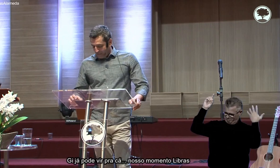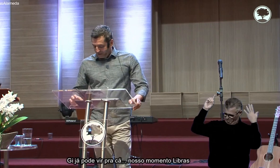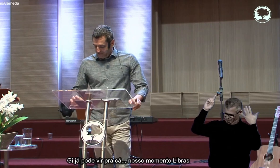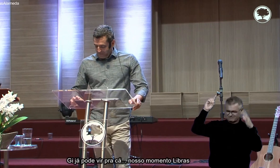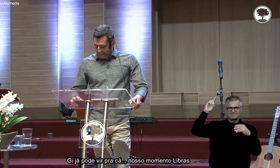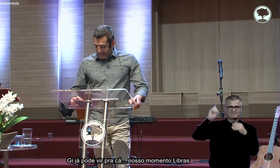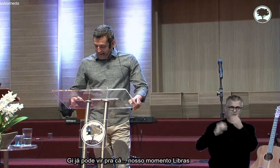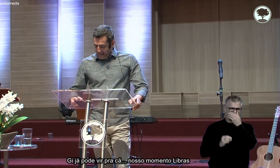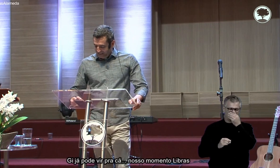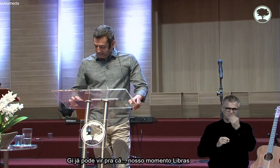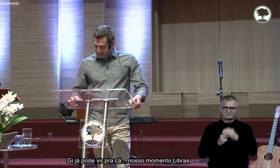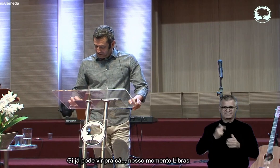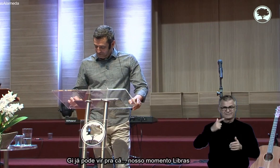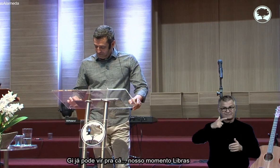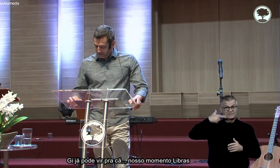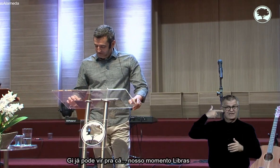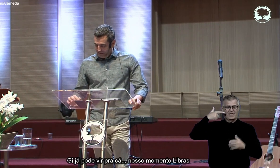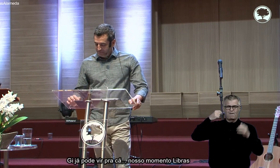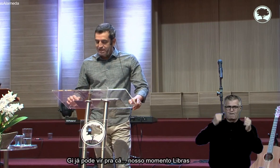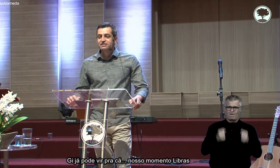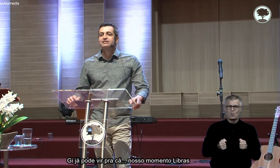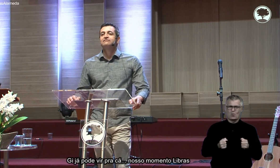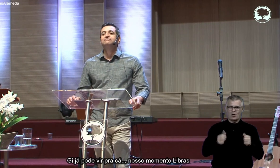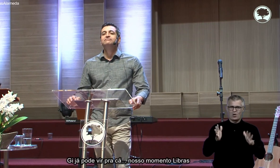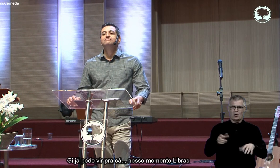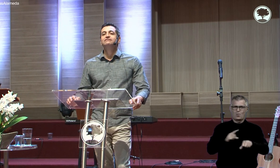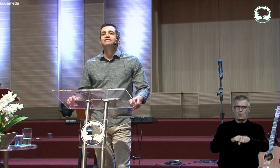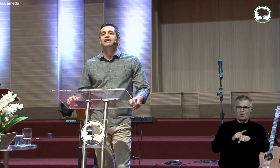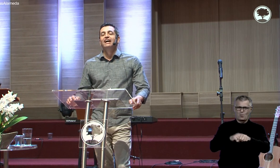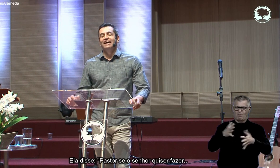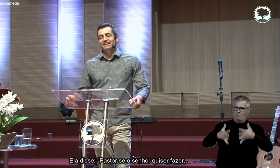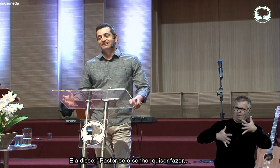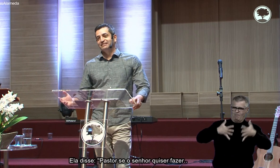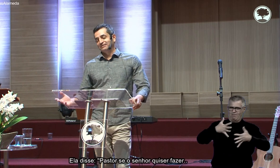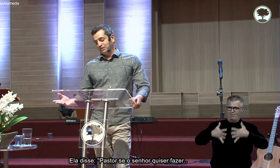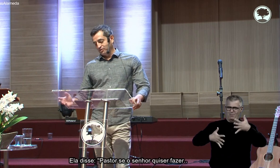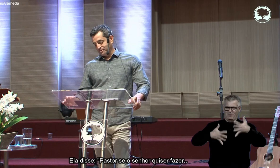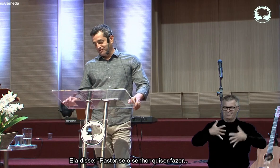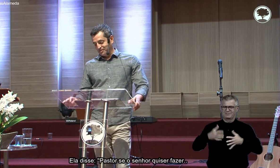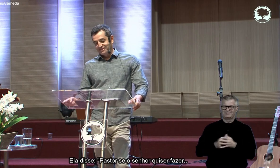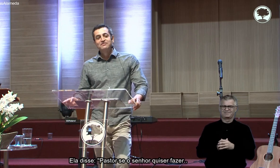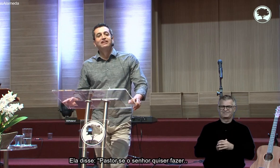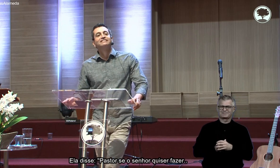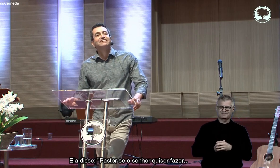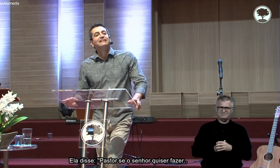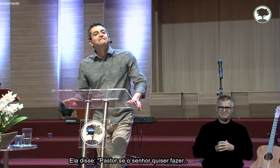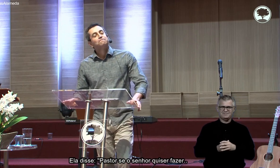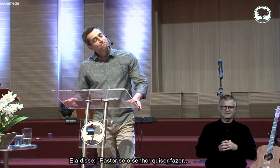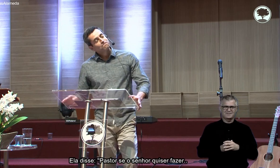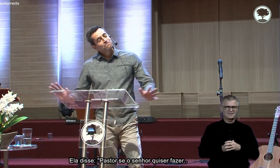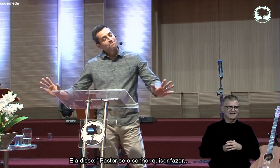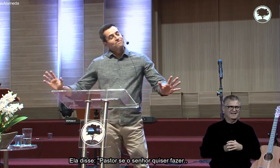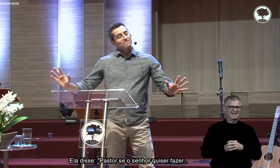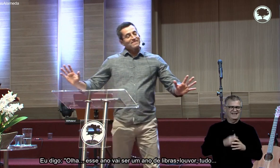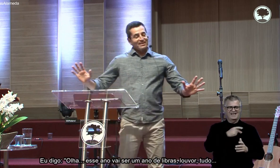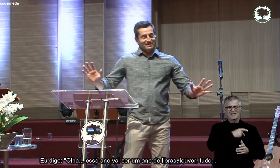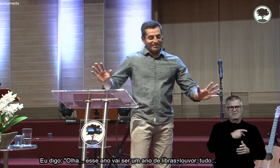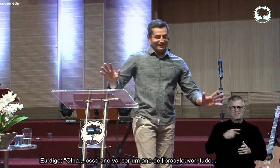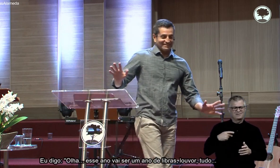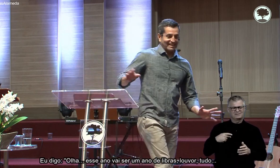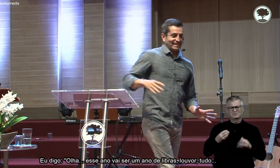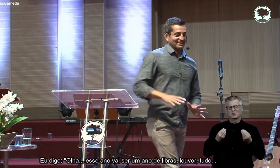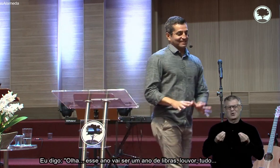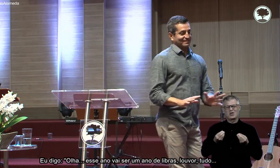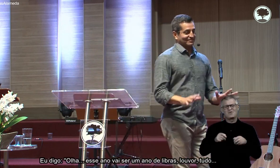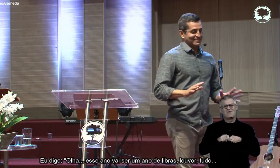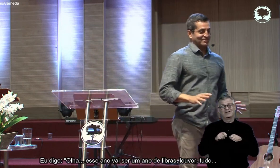Gis, já pode vir para cá, nosso momento Libras, ela disse, pastor, se o senhor quiser fazer, eu